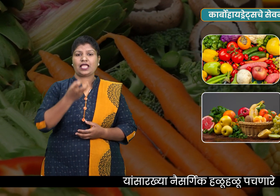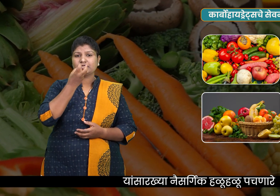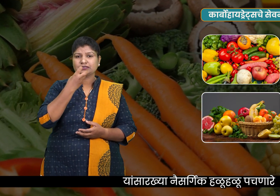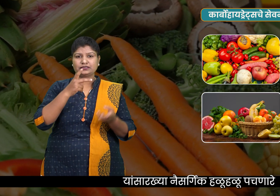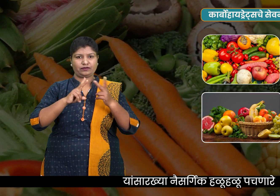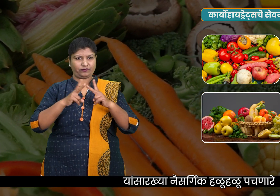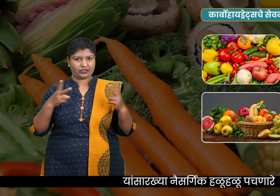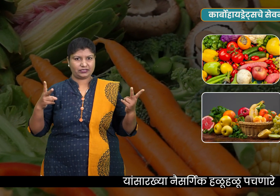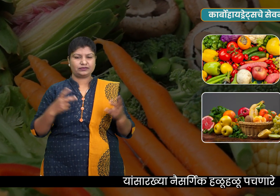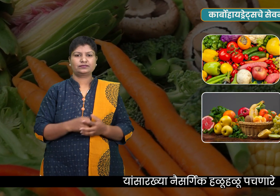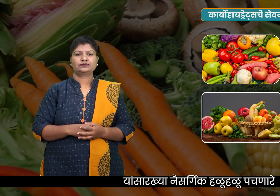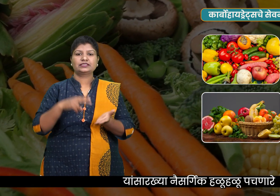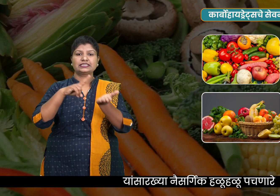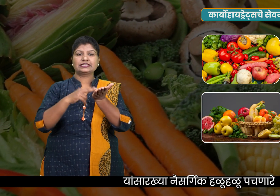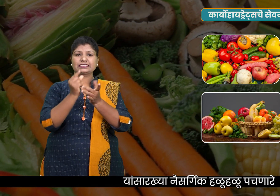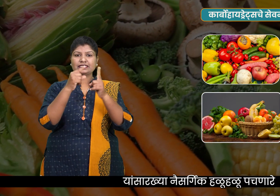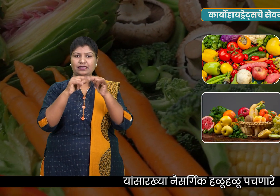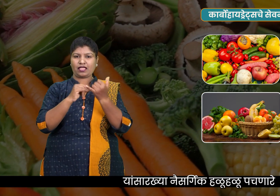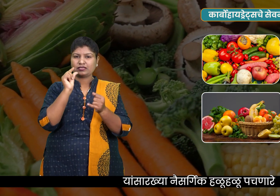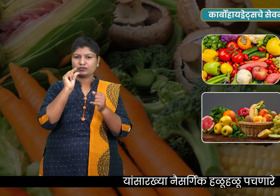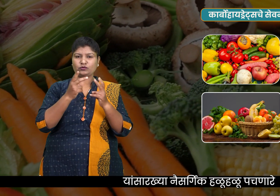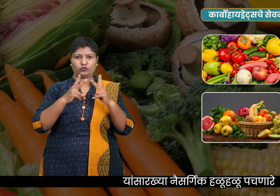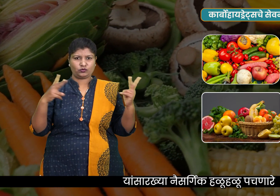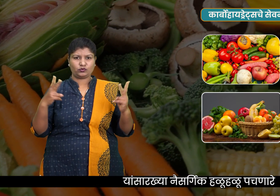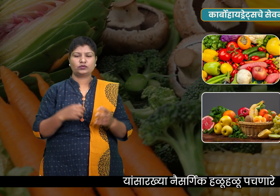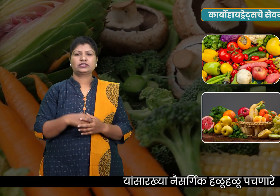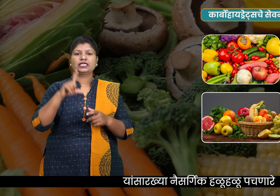यांसारख्या नैसर्गिक हळूहळू पचणारे